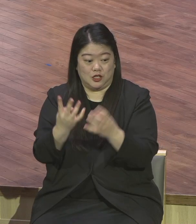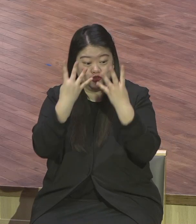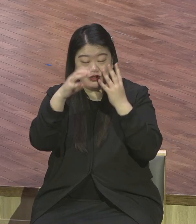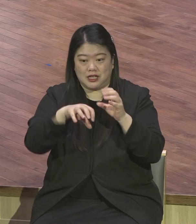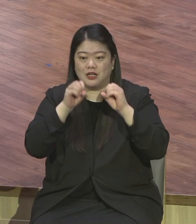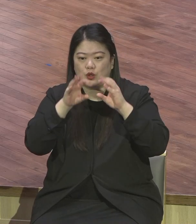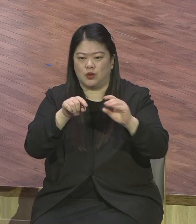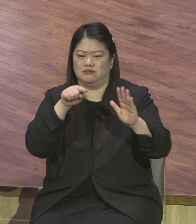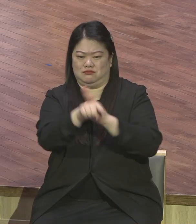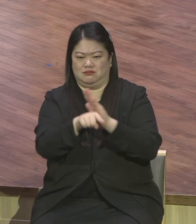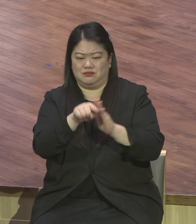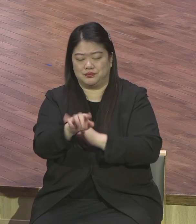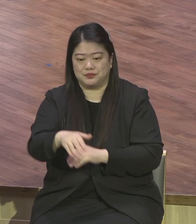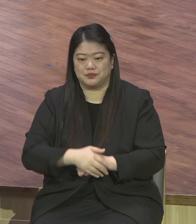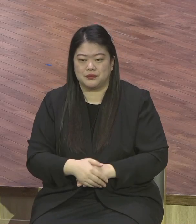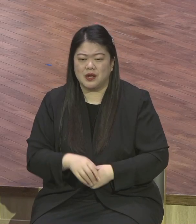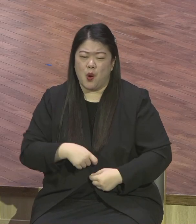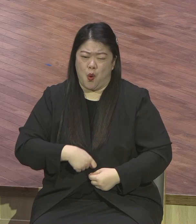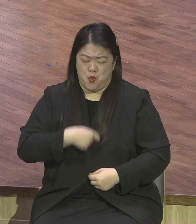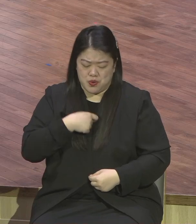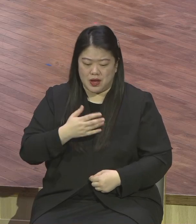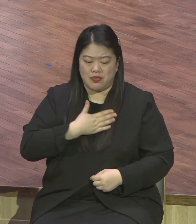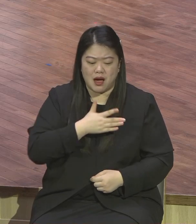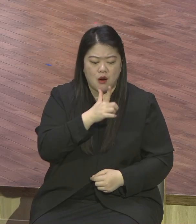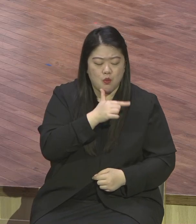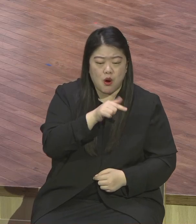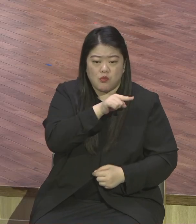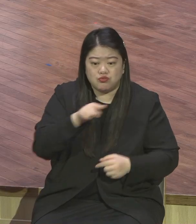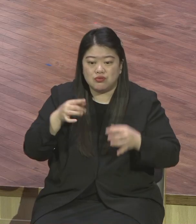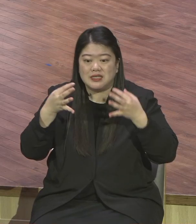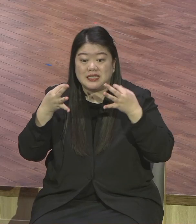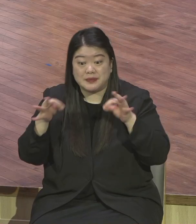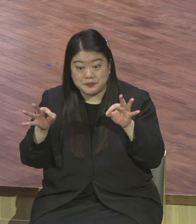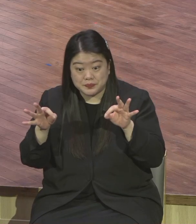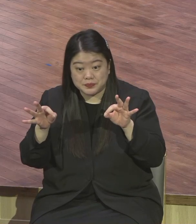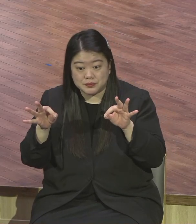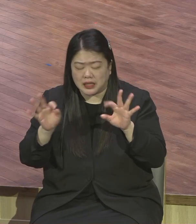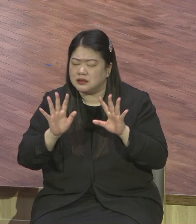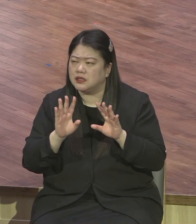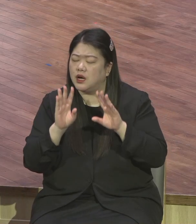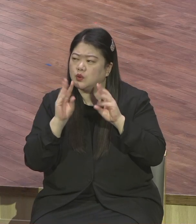사실 토요일 오후 2시 피곤합니까? 일주일 내내